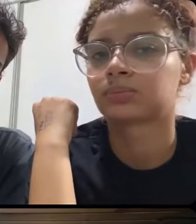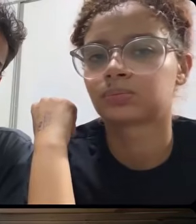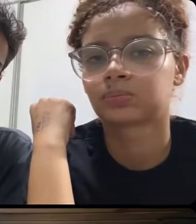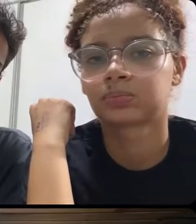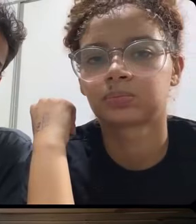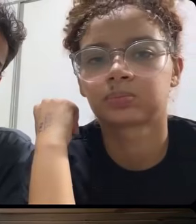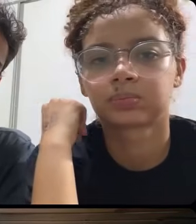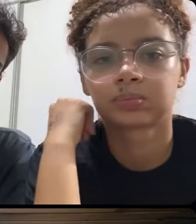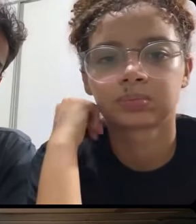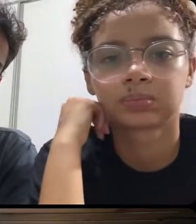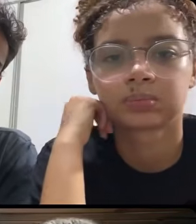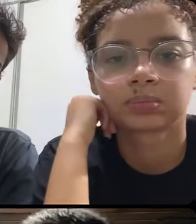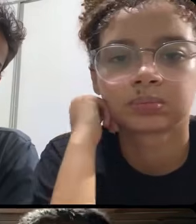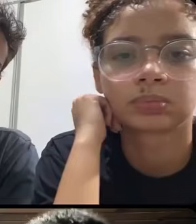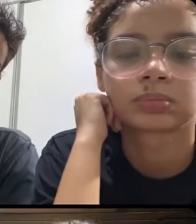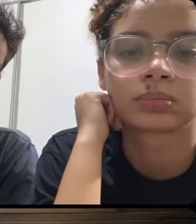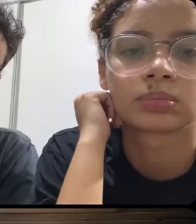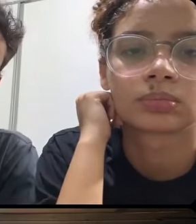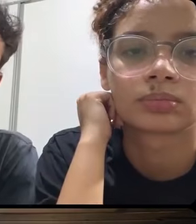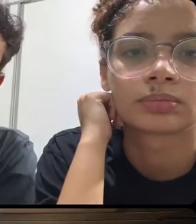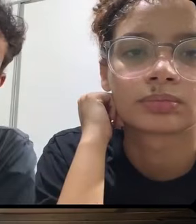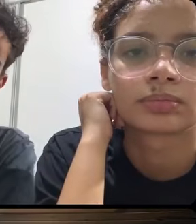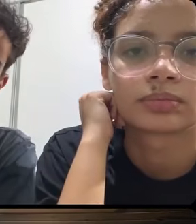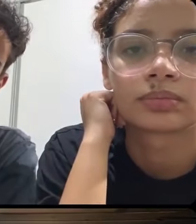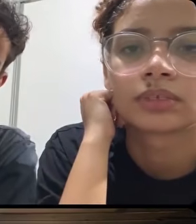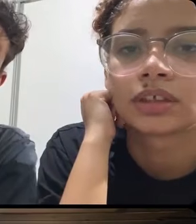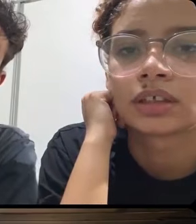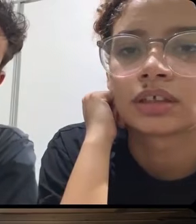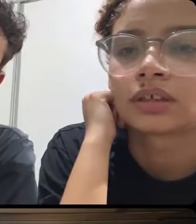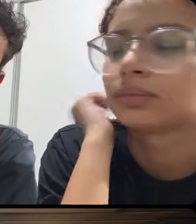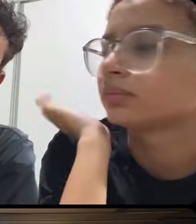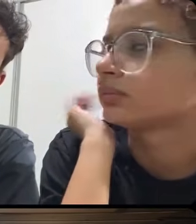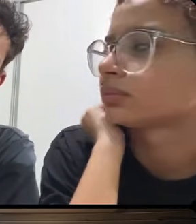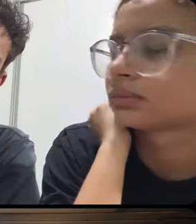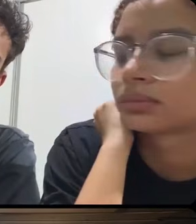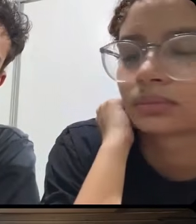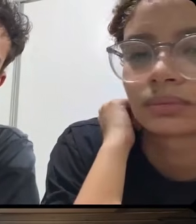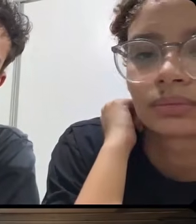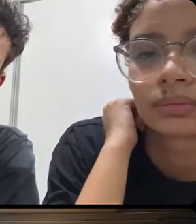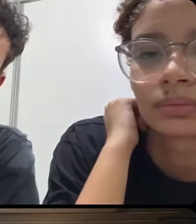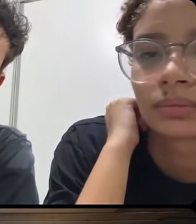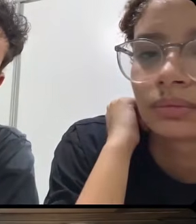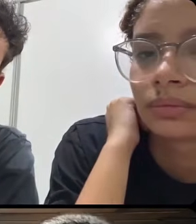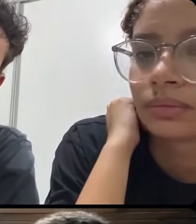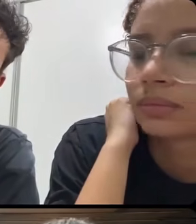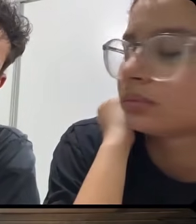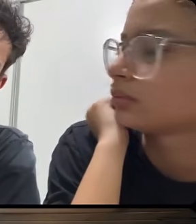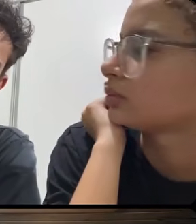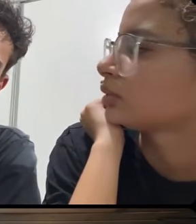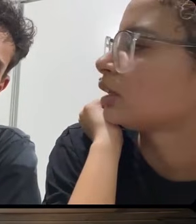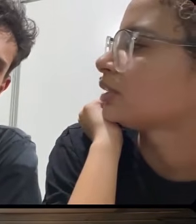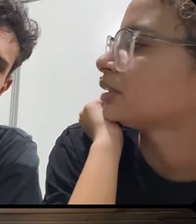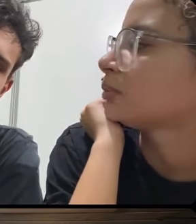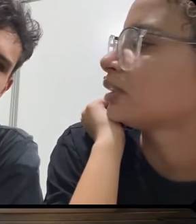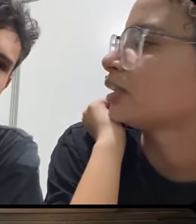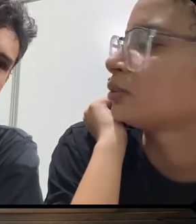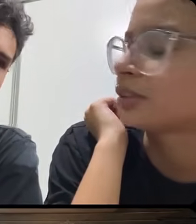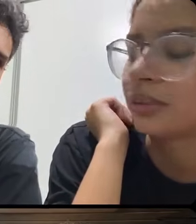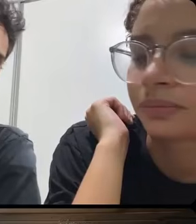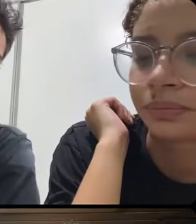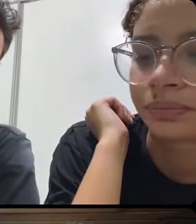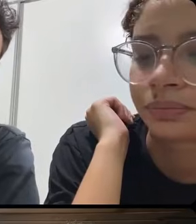ou já em outras cidades que vocês já tiveram, viram algum cenário ali,